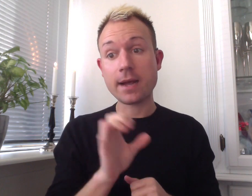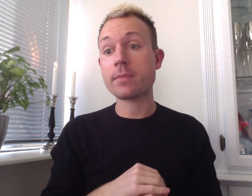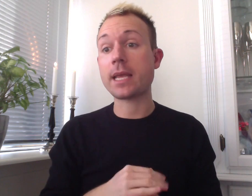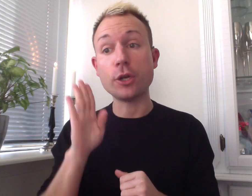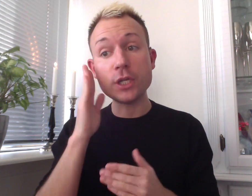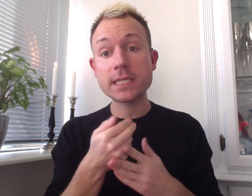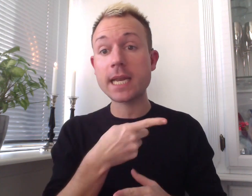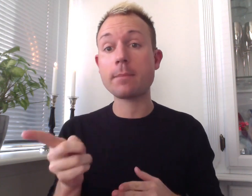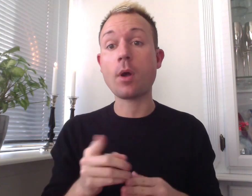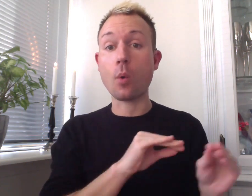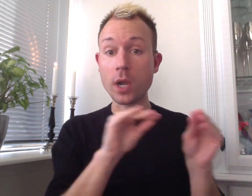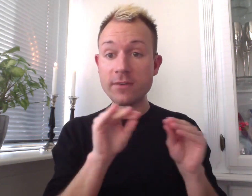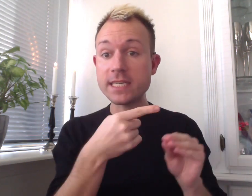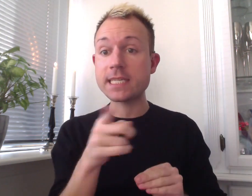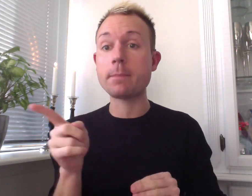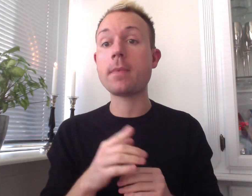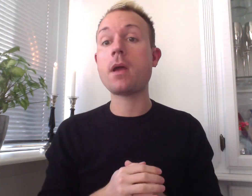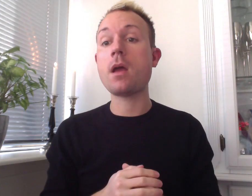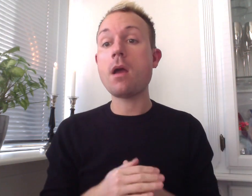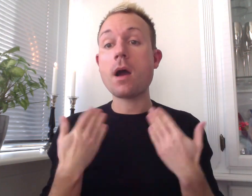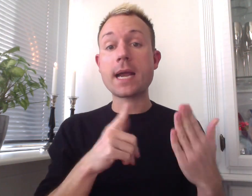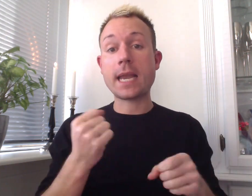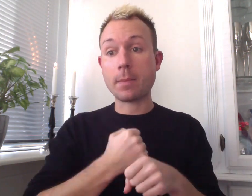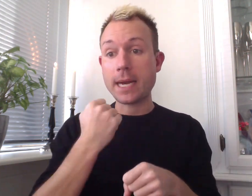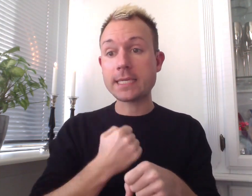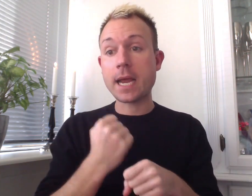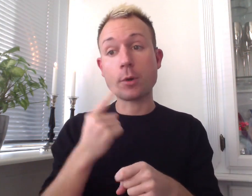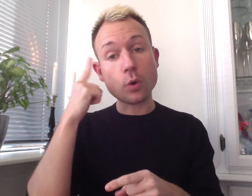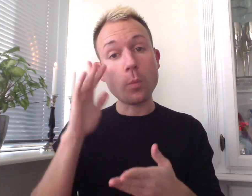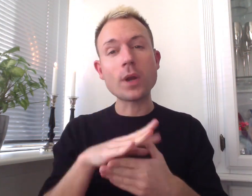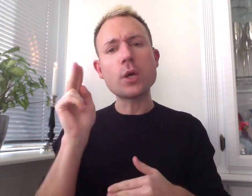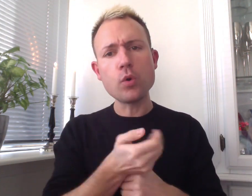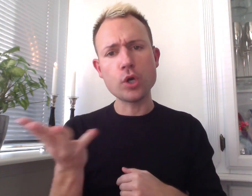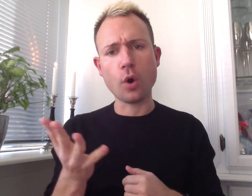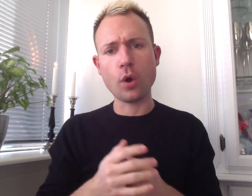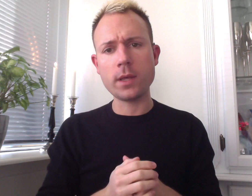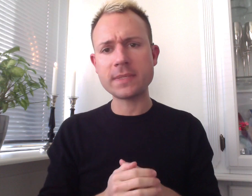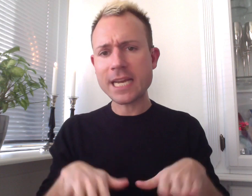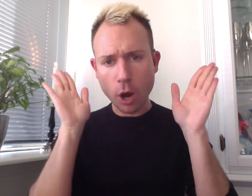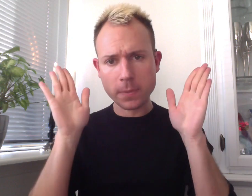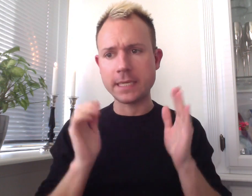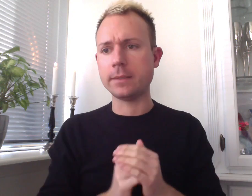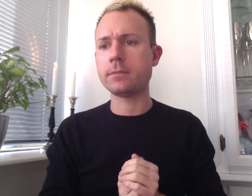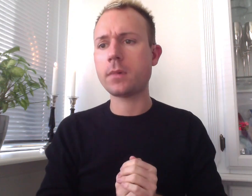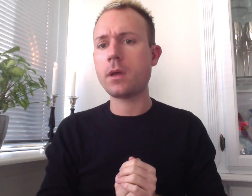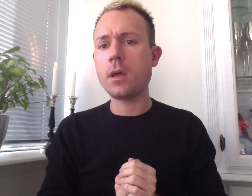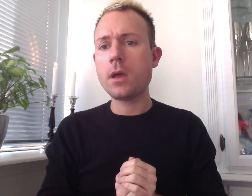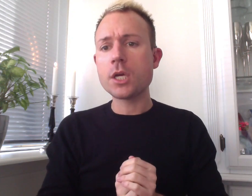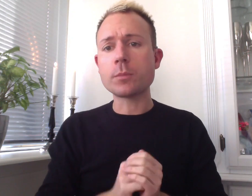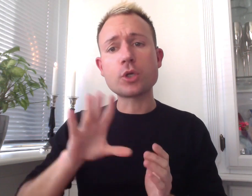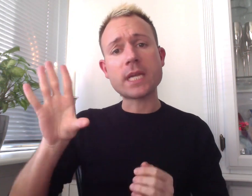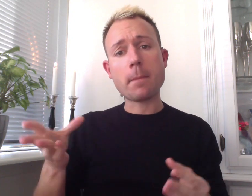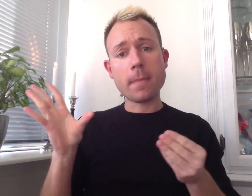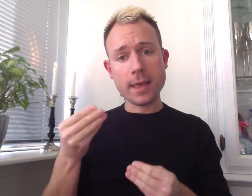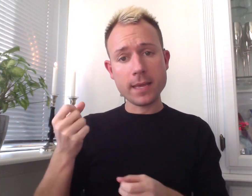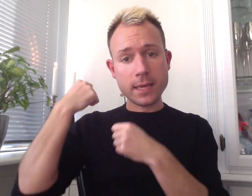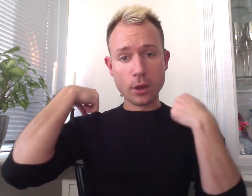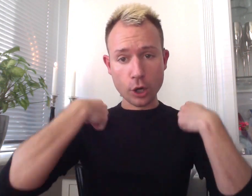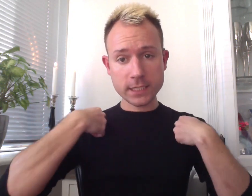Jeg lyttede til dem og underviste dem, og gav dem redskab og tro på, at de kunne noget, de ikke opgive, som de kunne tage med i